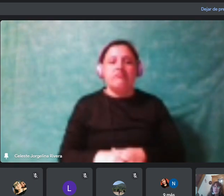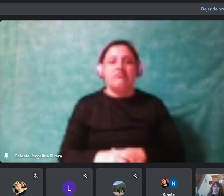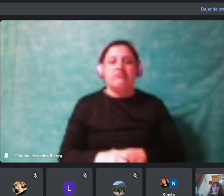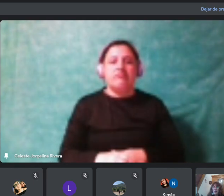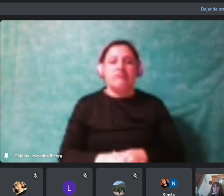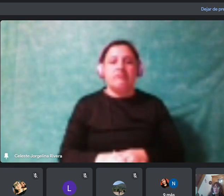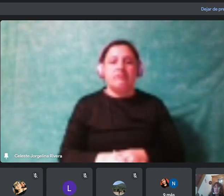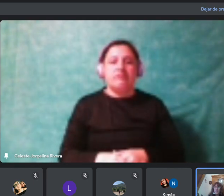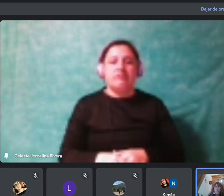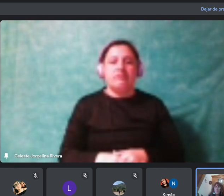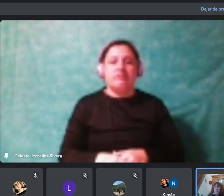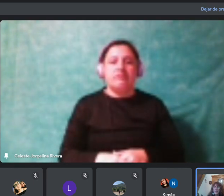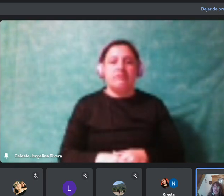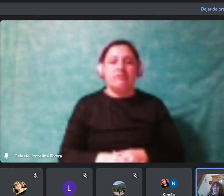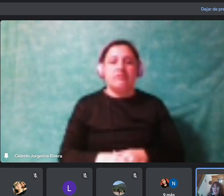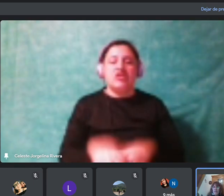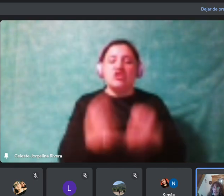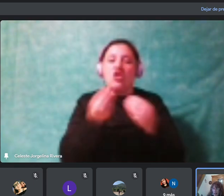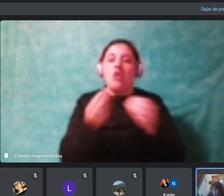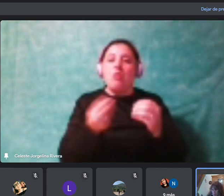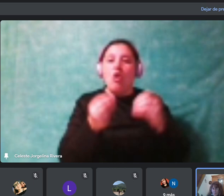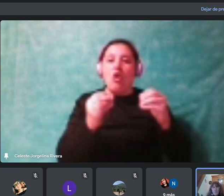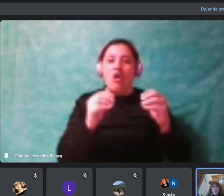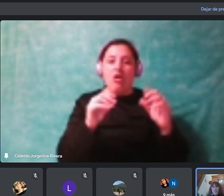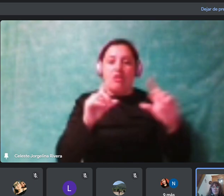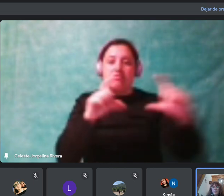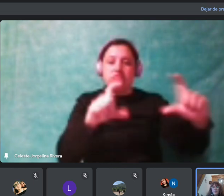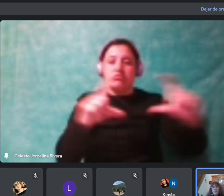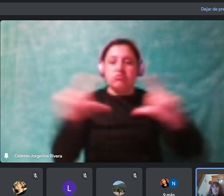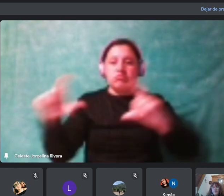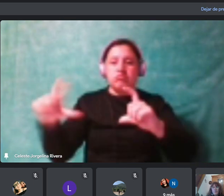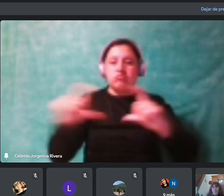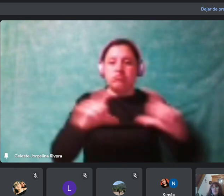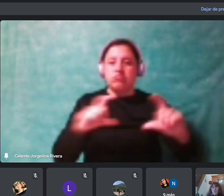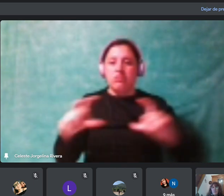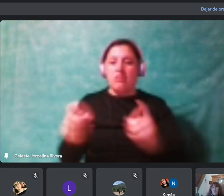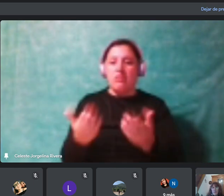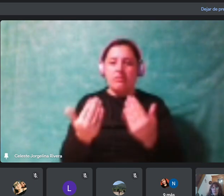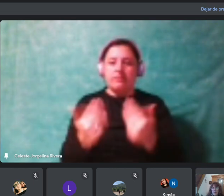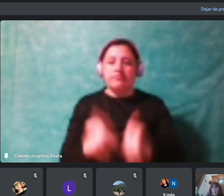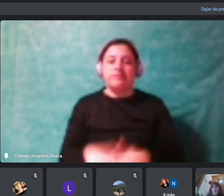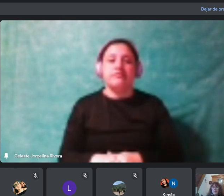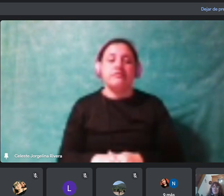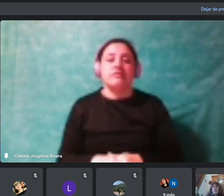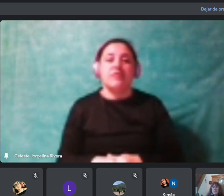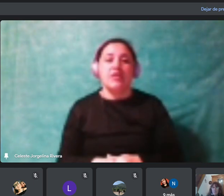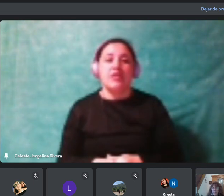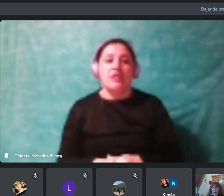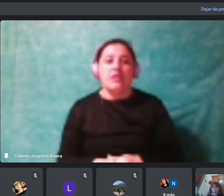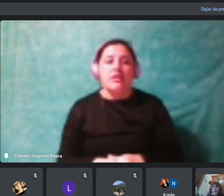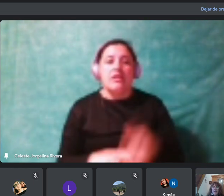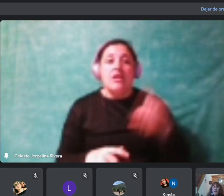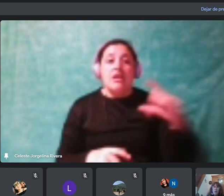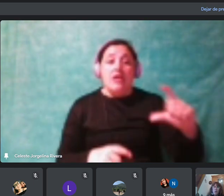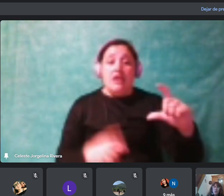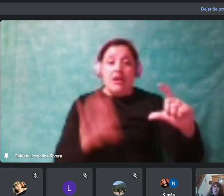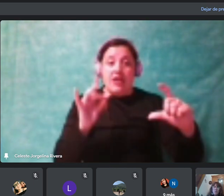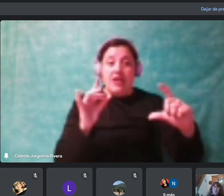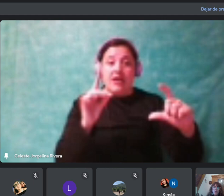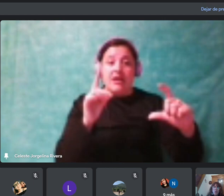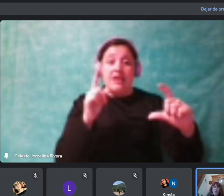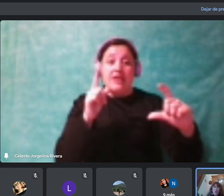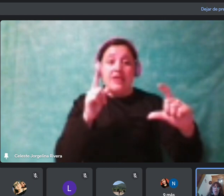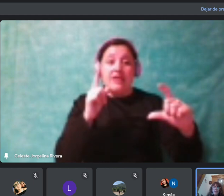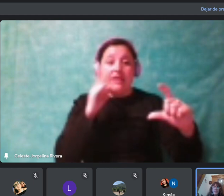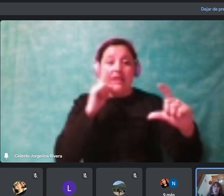Entonces, ¿acá cómo sería? ¿Qué estaría encerrado? Digital, literates, no sé. Bien. Cuando tenemos